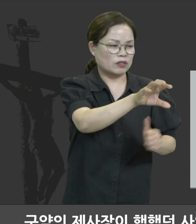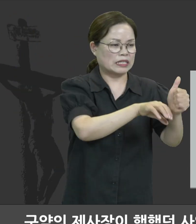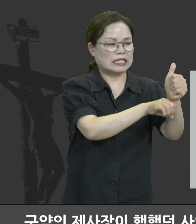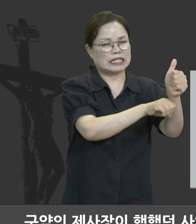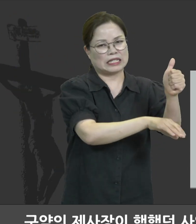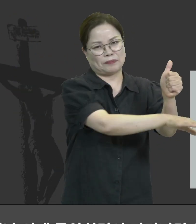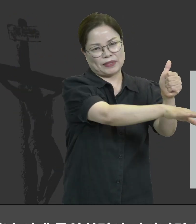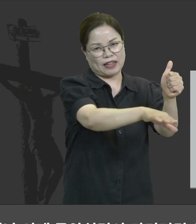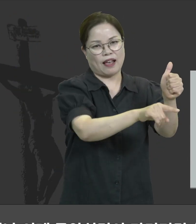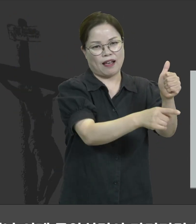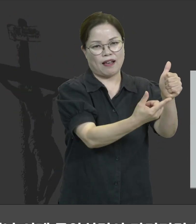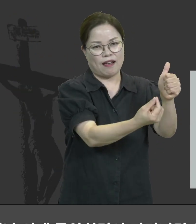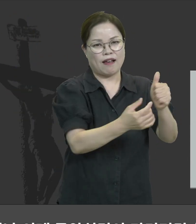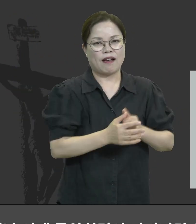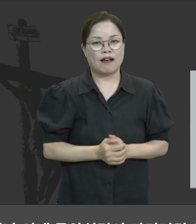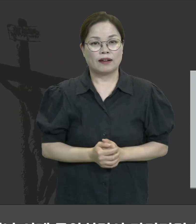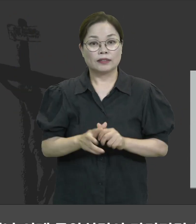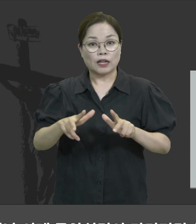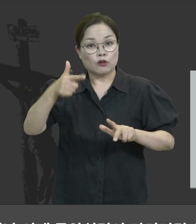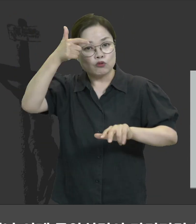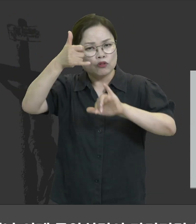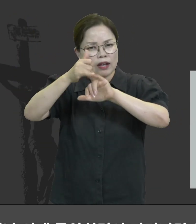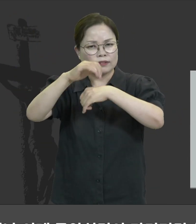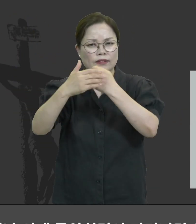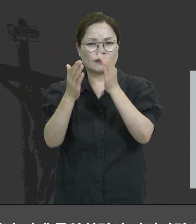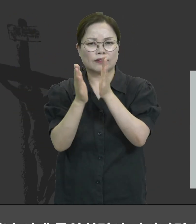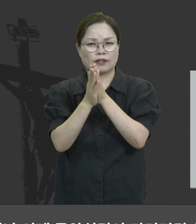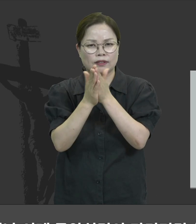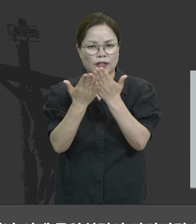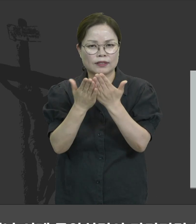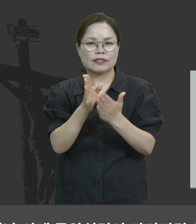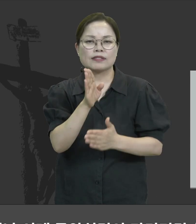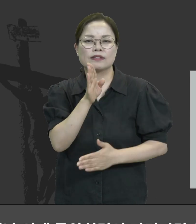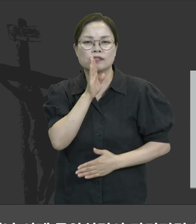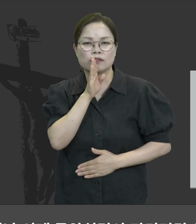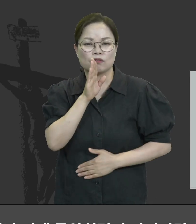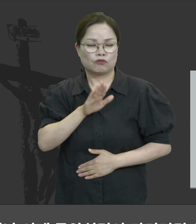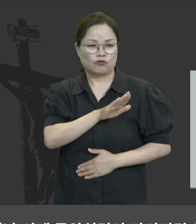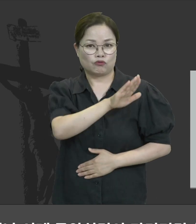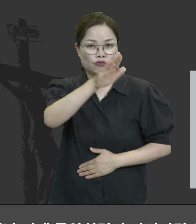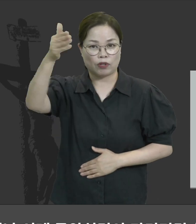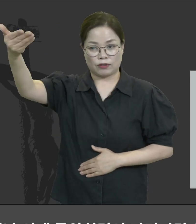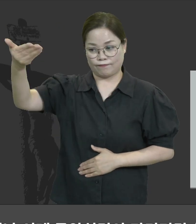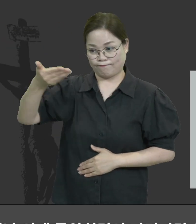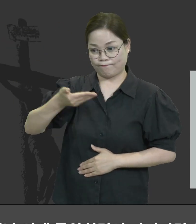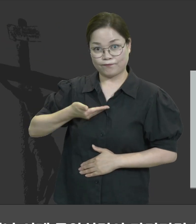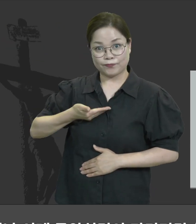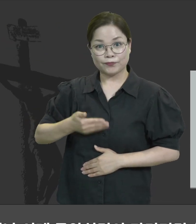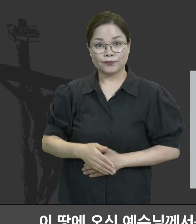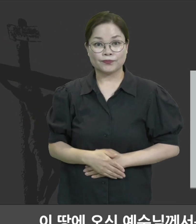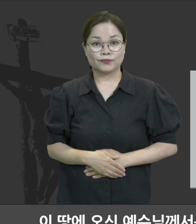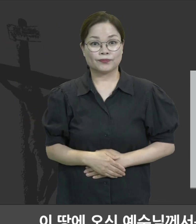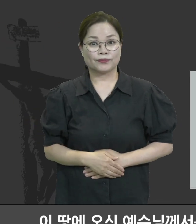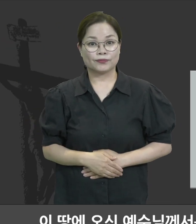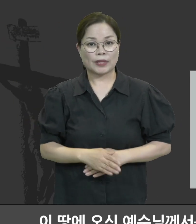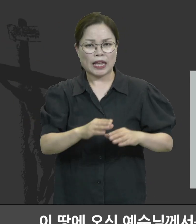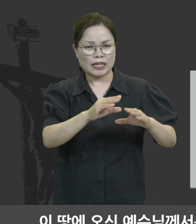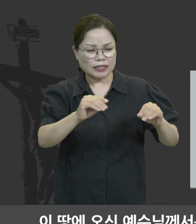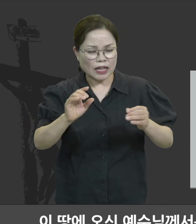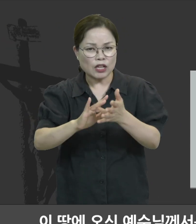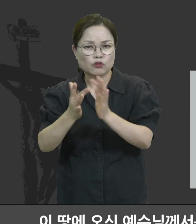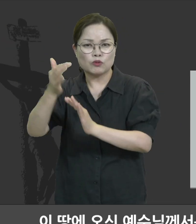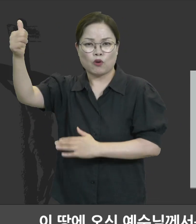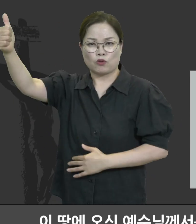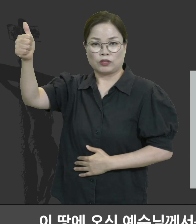그림자였습니다. 그러나 이제 구약 성경이 가리키던 실체가 우리에게 주어졌습니다. 이 땅에